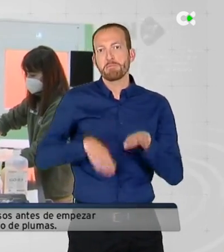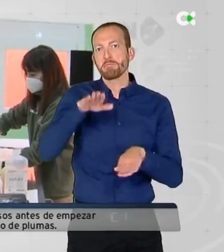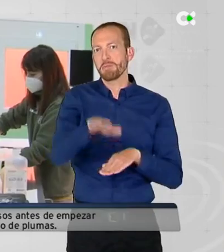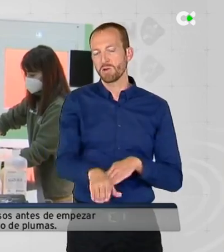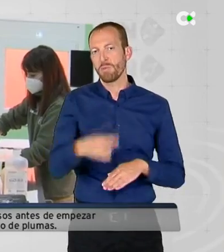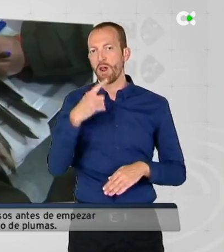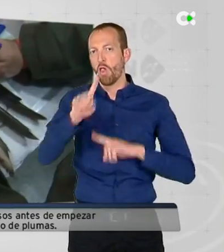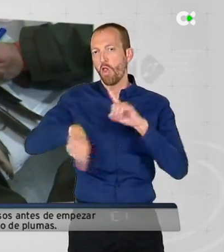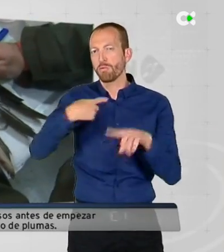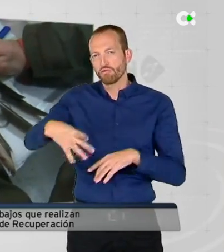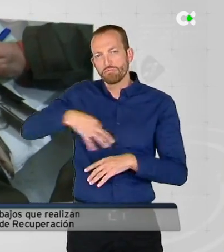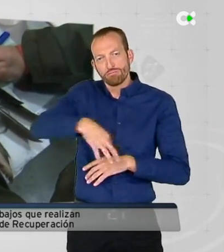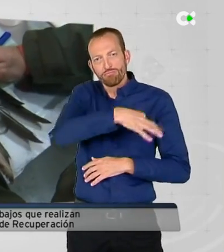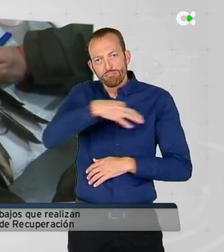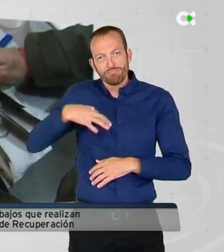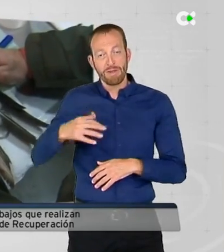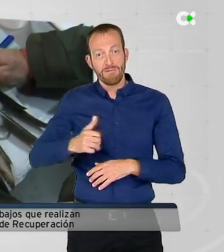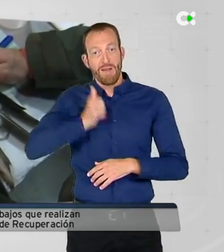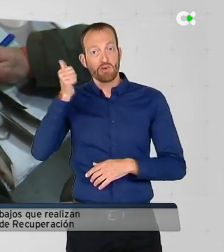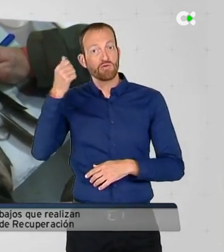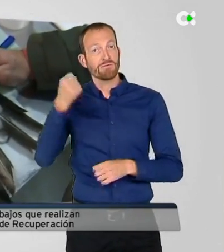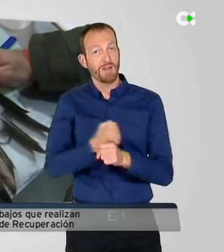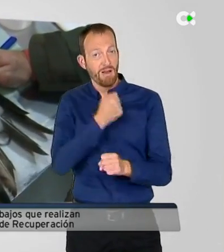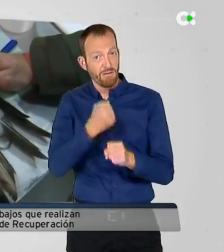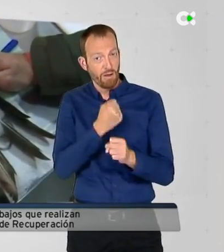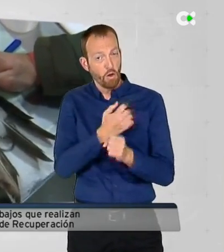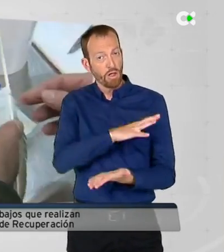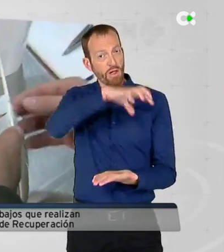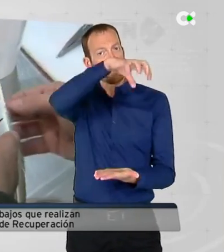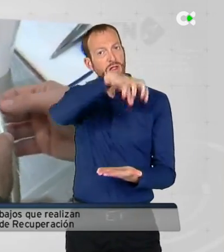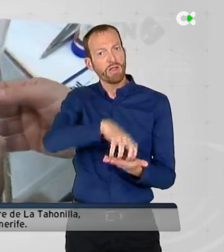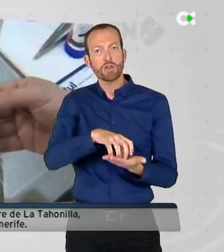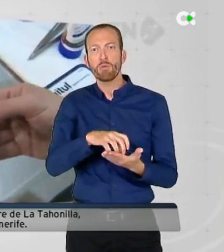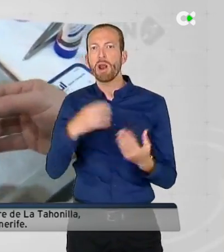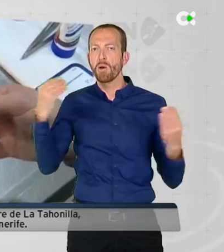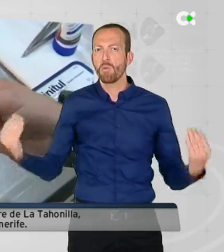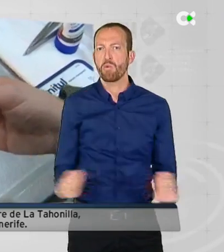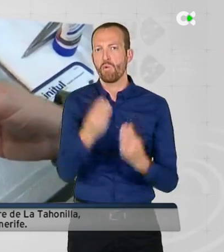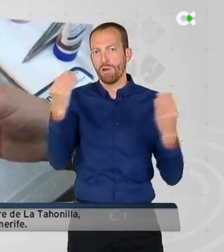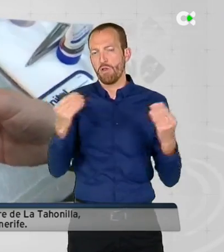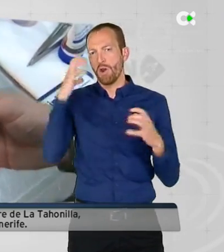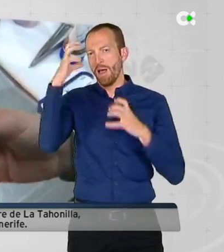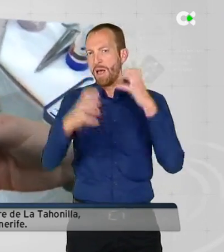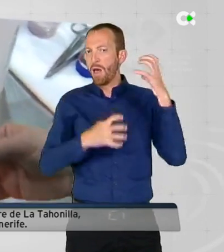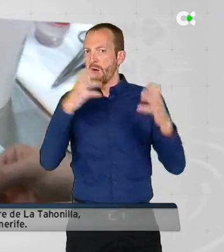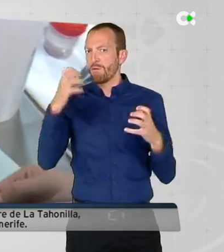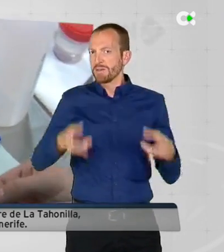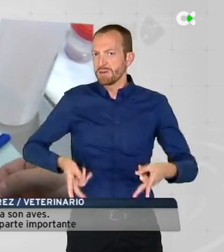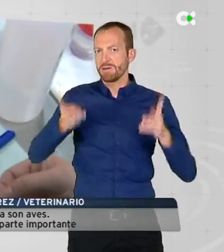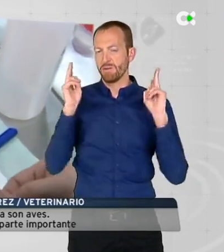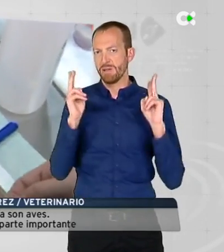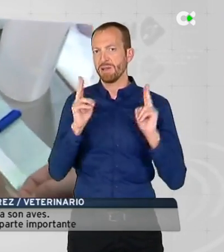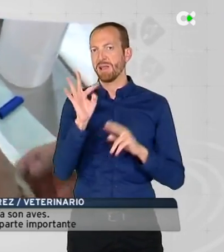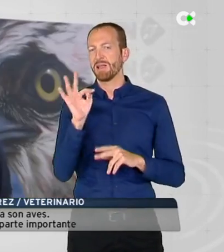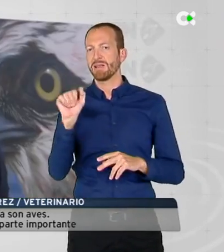empezar con el injerto de plumas. Es uno de los trabajos que realizan en este centro de recuperación de fauna silvestre de la Taonilla, en Tenerife. La